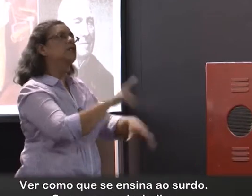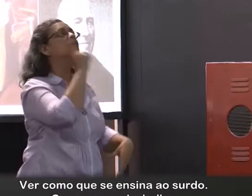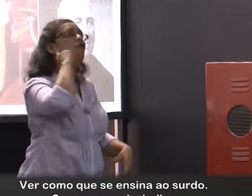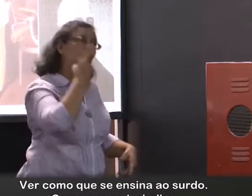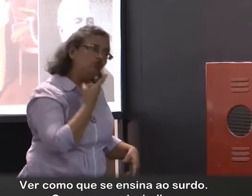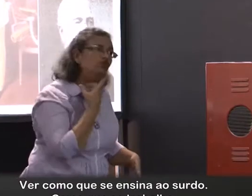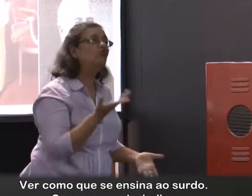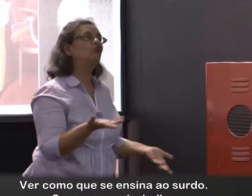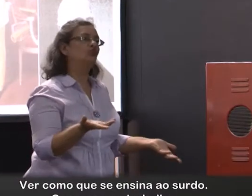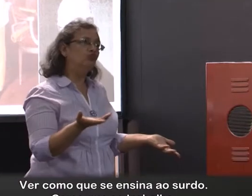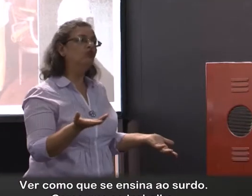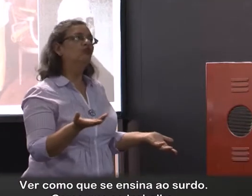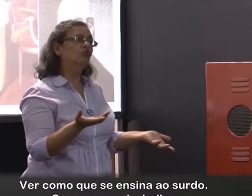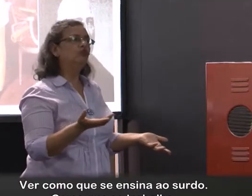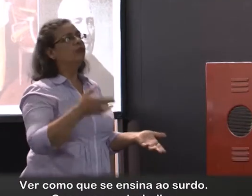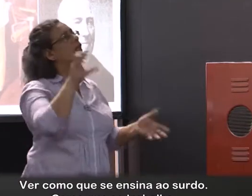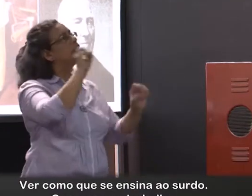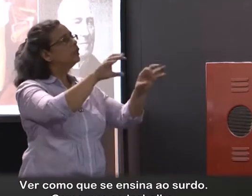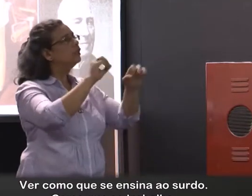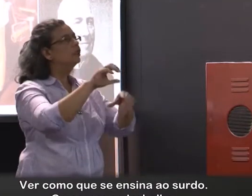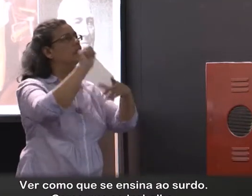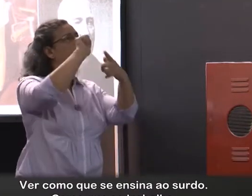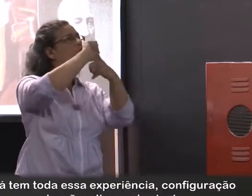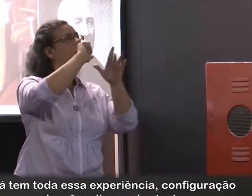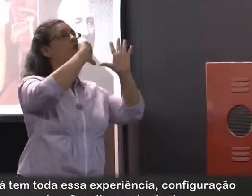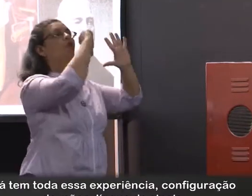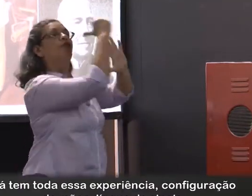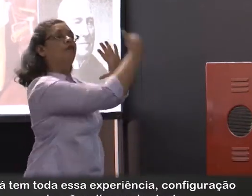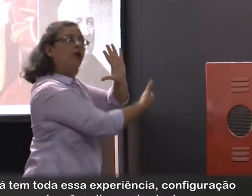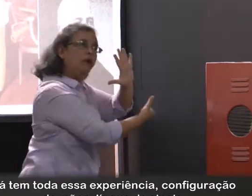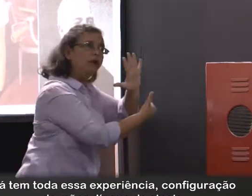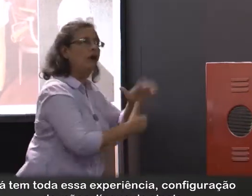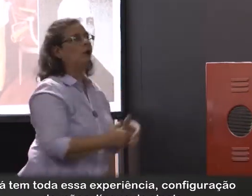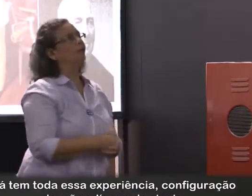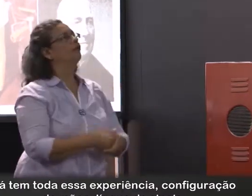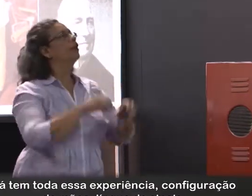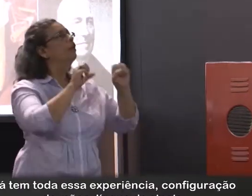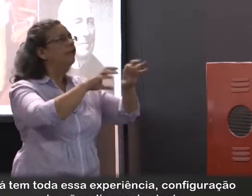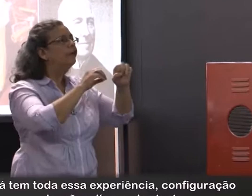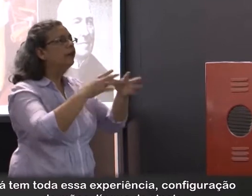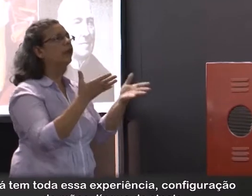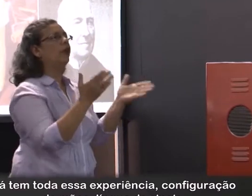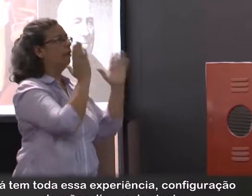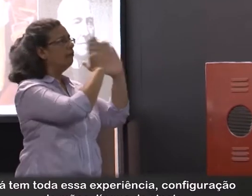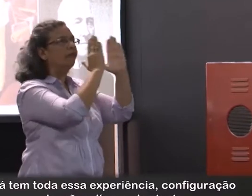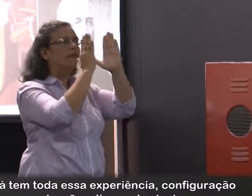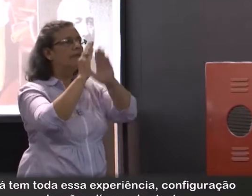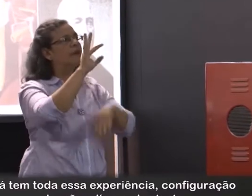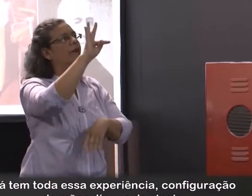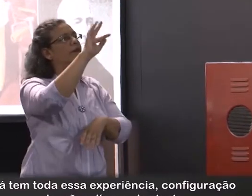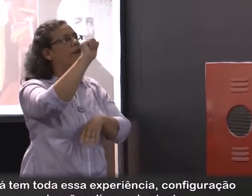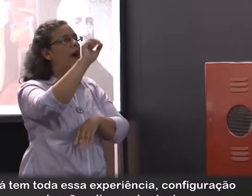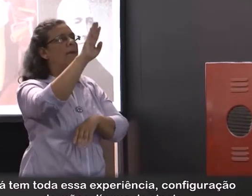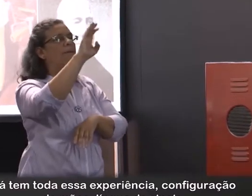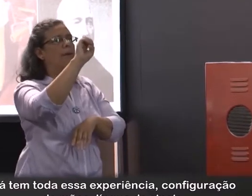como é que se ensina o surdo, como é que se trabalha. Tem lá toda essa experiência, configurações de mãos, né, o ensino da língua